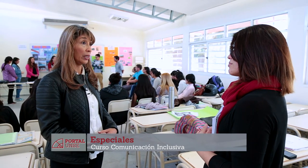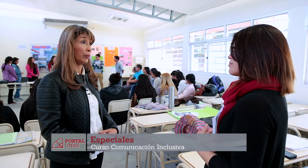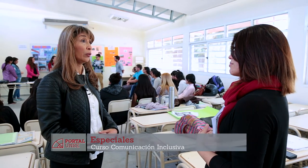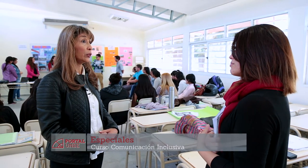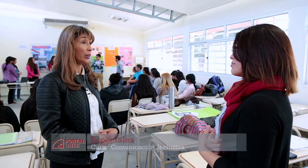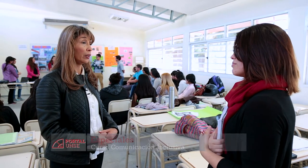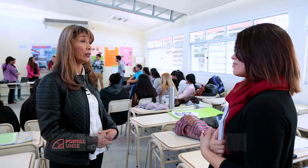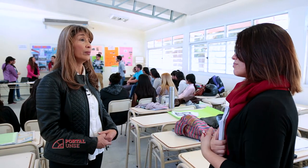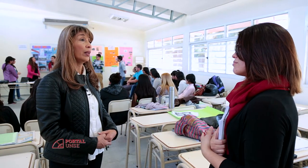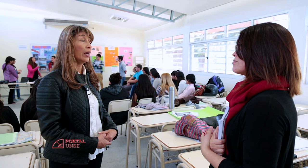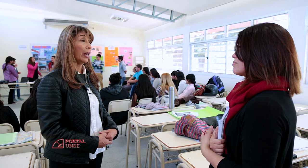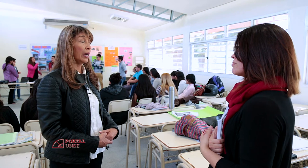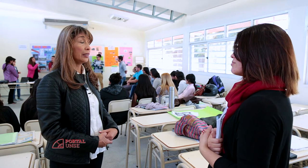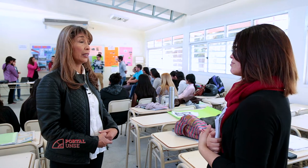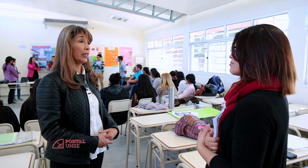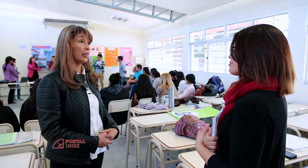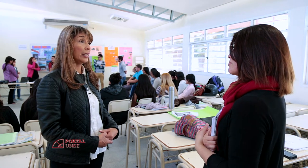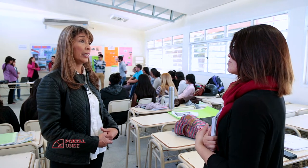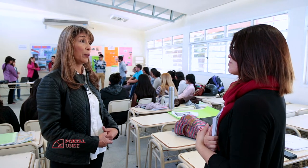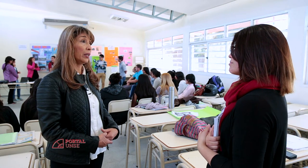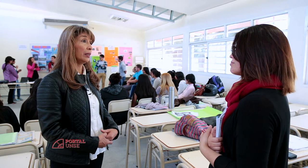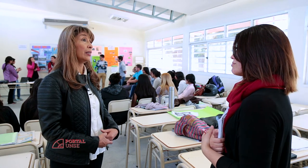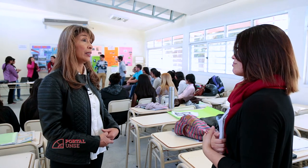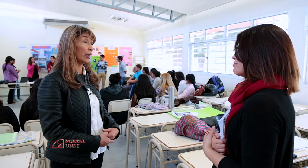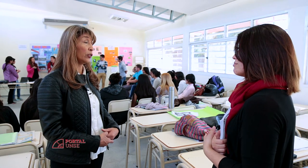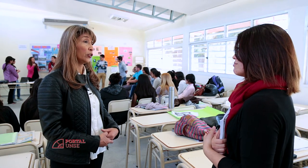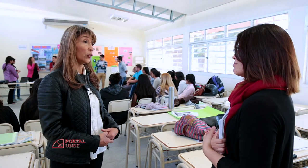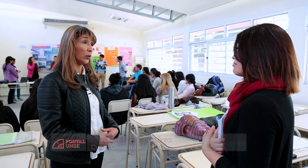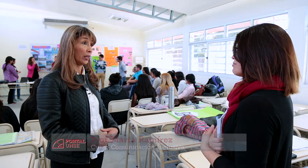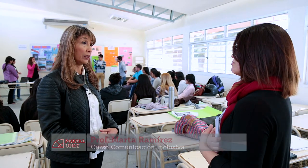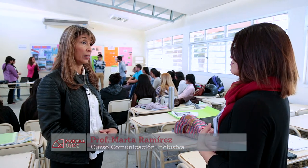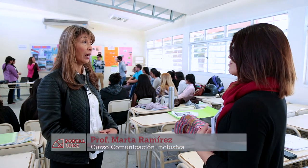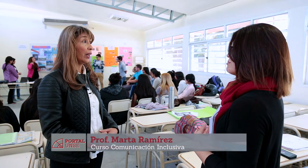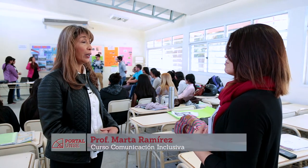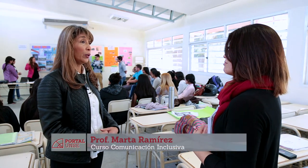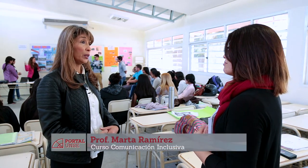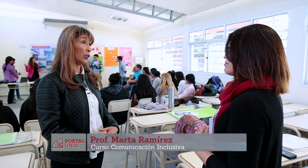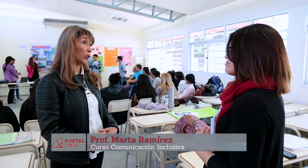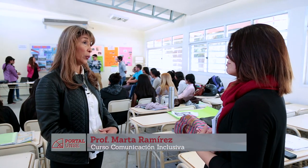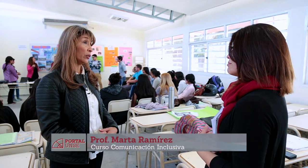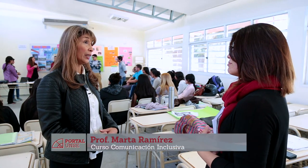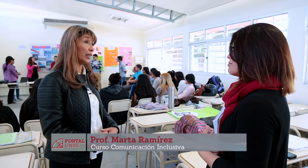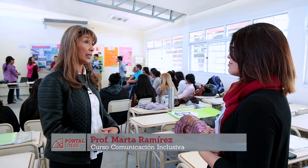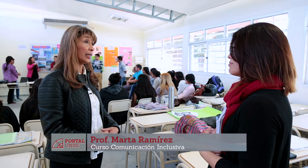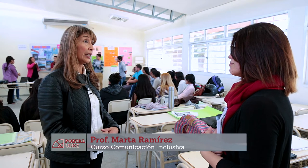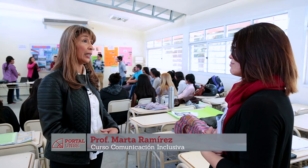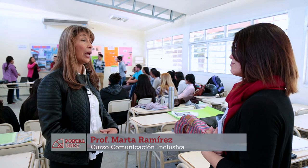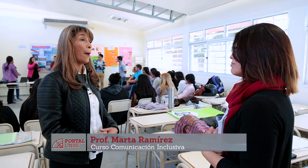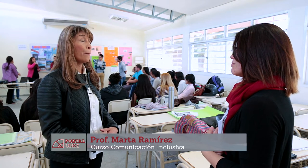vengo estudiando y también enseñando en otros lugares. Y bueno, me salió la oportunidad de enseñar aquí,